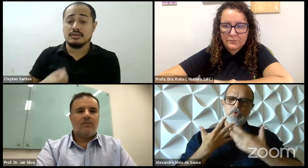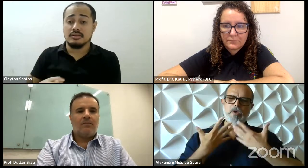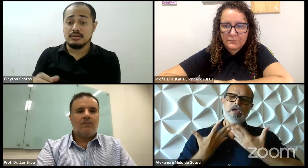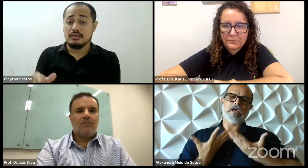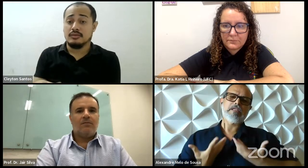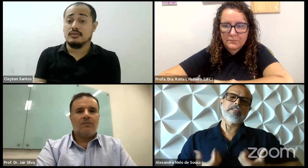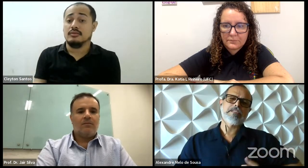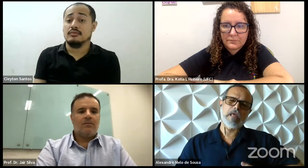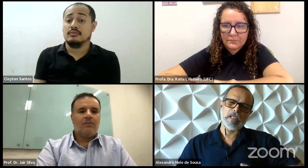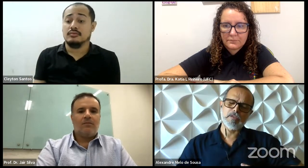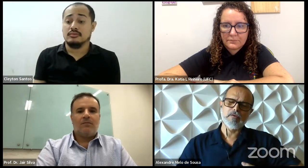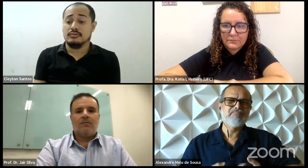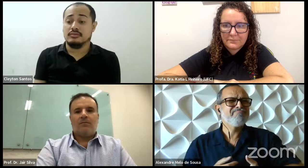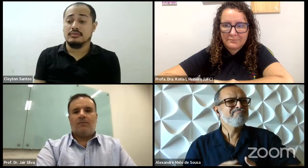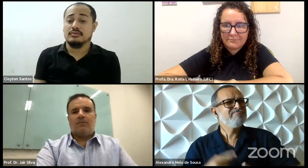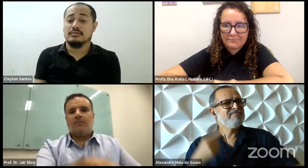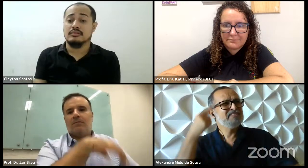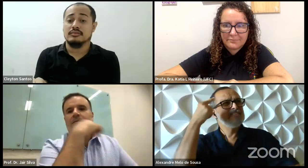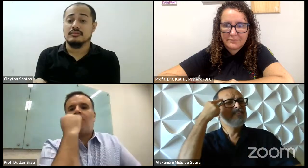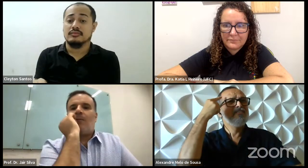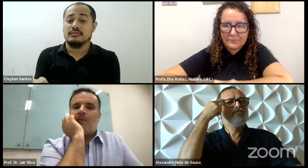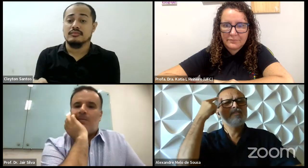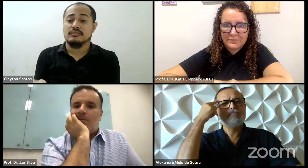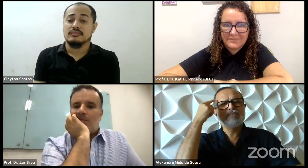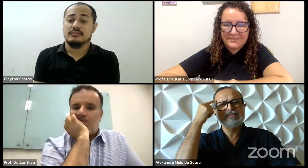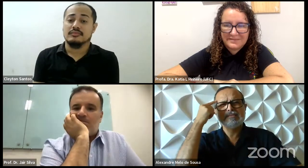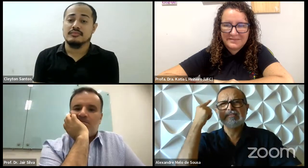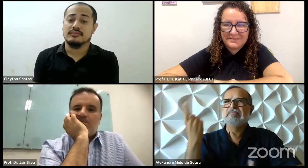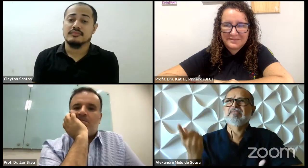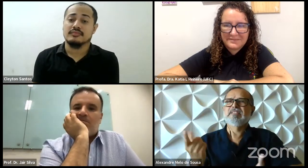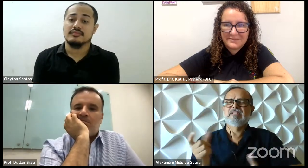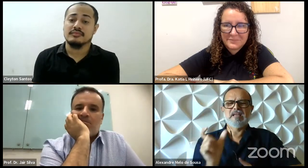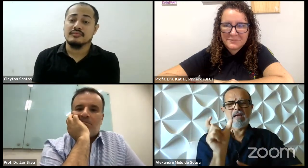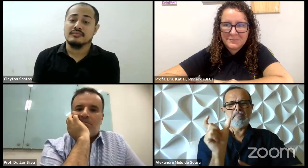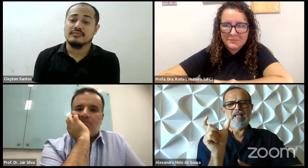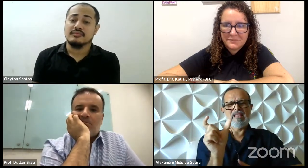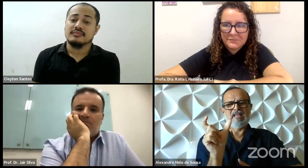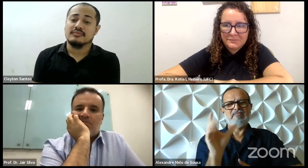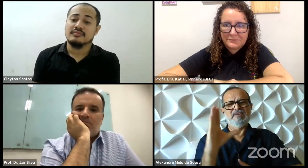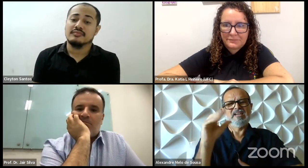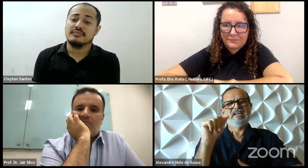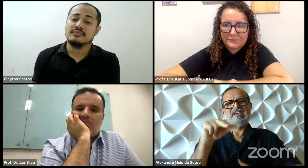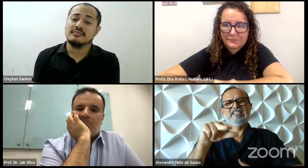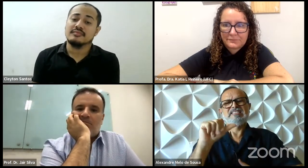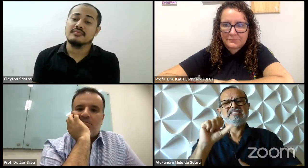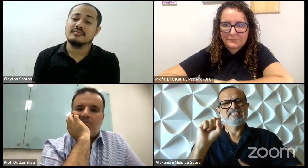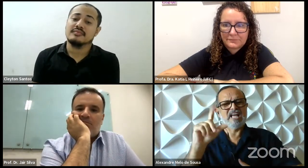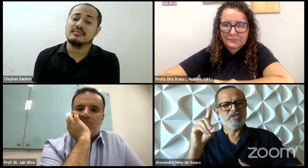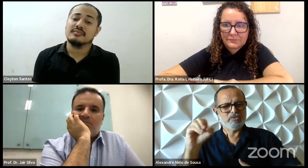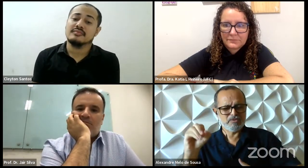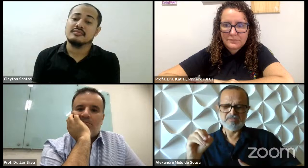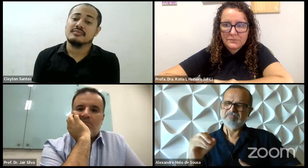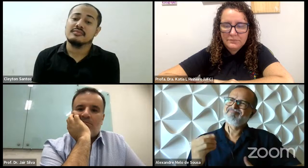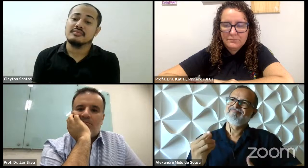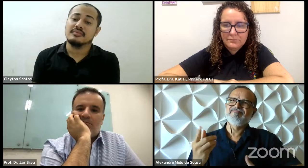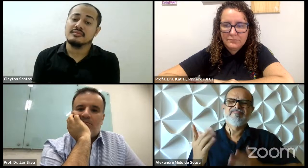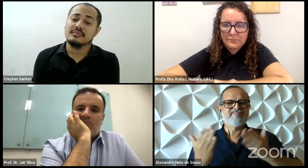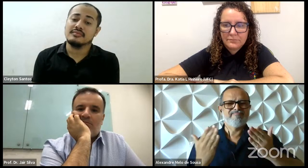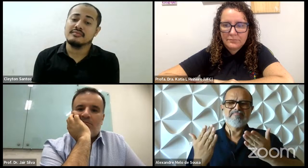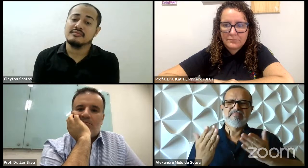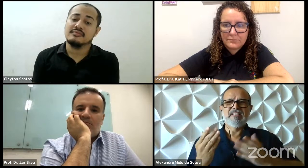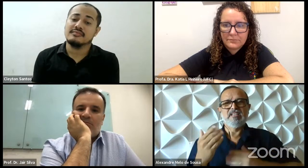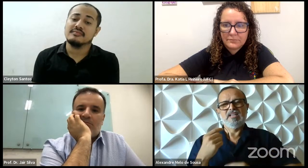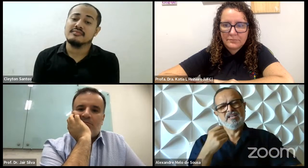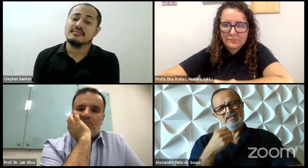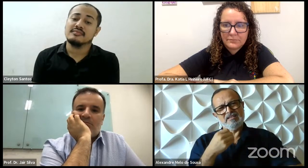Então, você põe o termo cansado, por exemplo, né, o sinal de cansado. Aí eu fiquei pensando, a palavra,